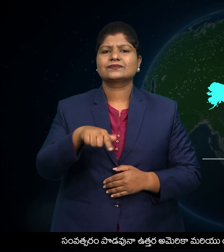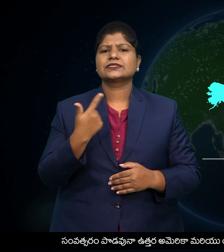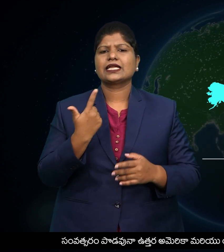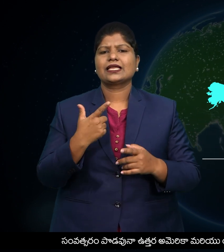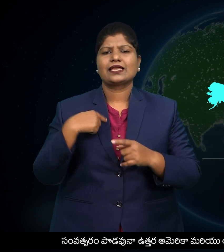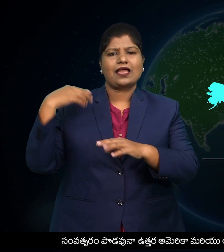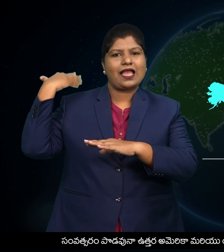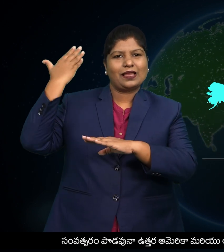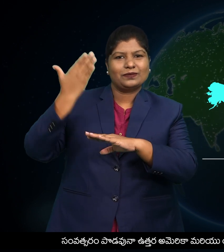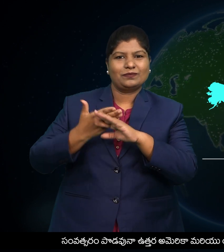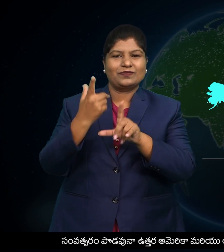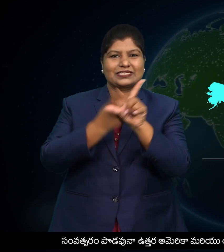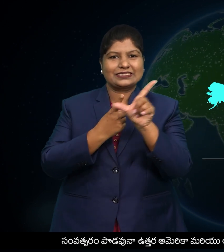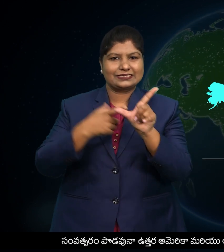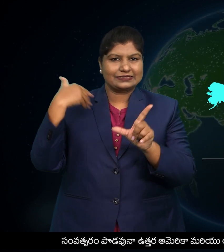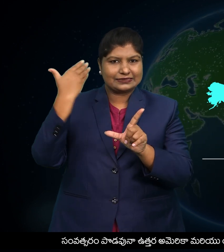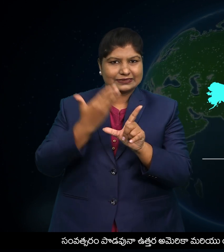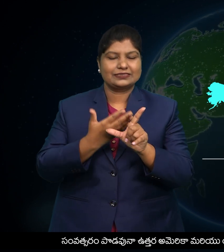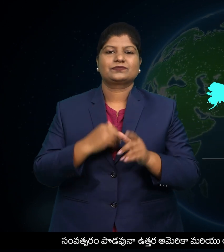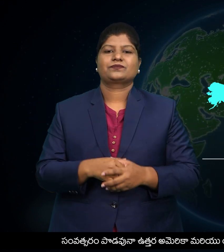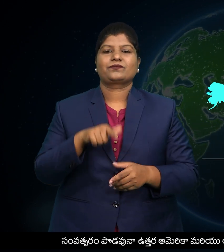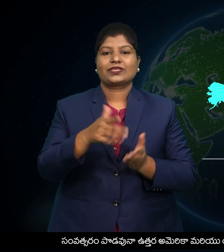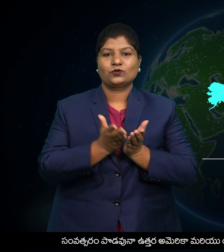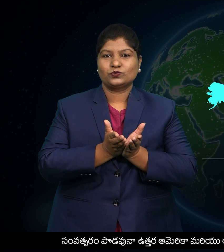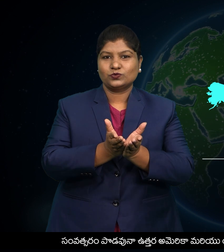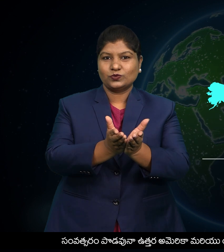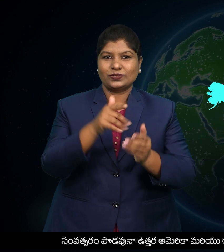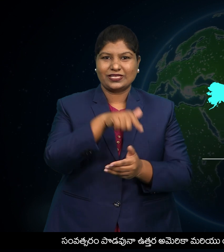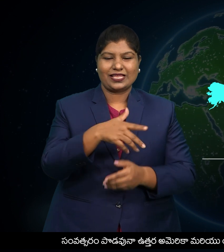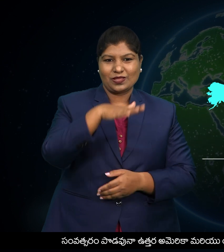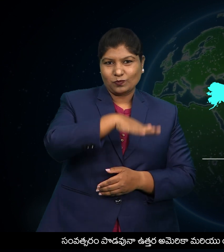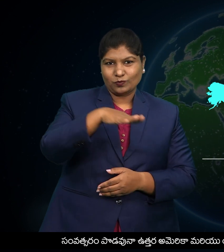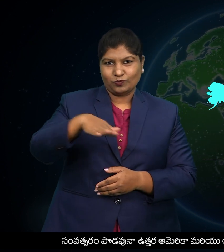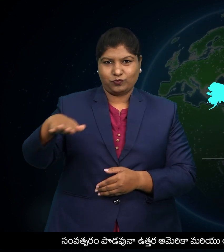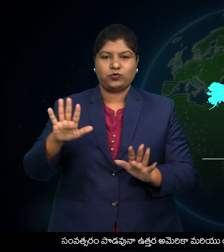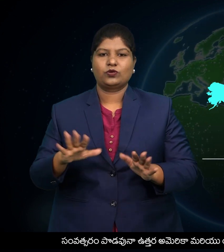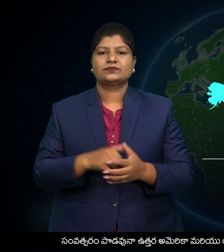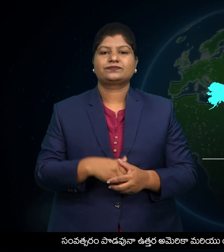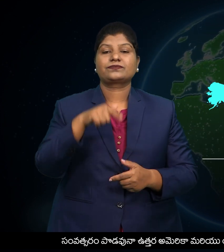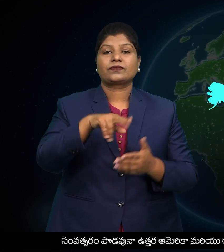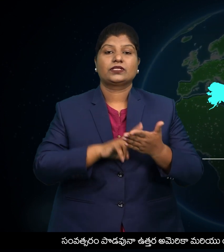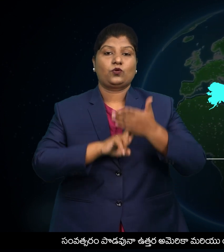సంవత్సరం పొడవునా ఉత్తర అమెరికా మరియు యూరప్లోని ఓడరేవులకు ఓడలు రాకపోకలు